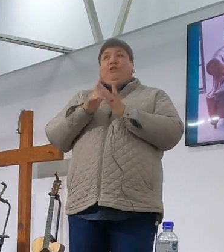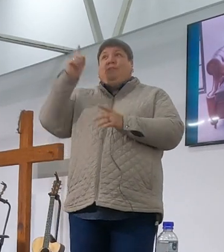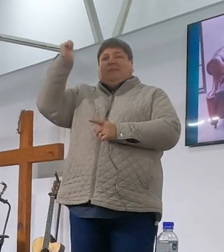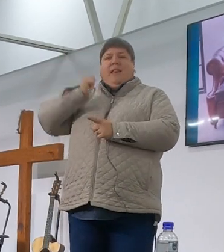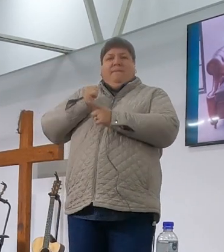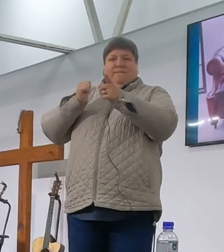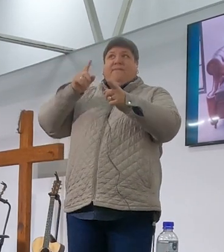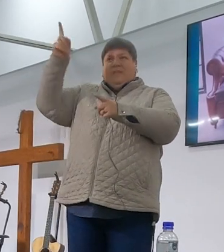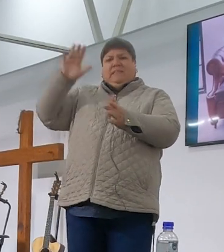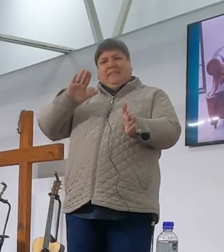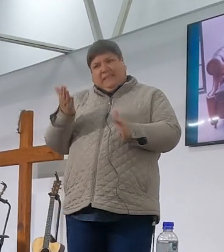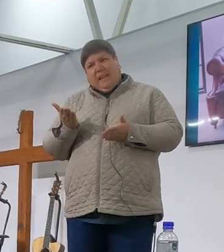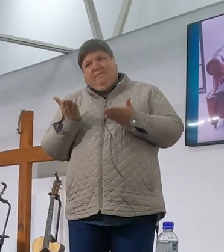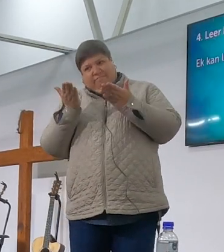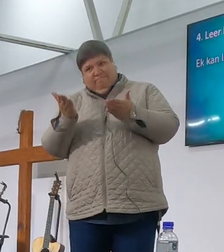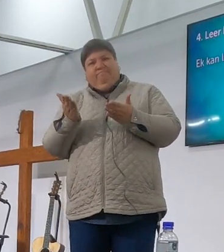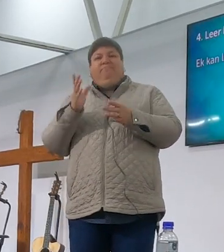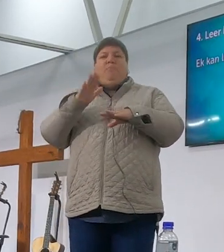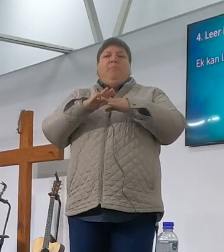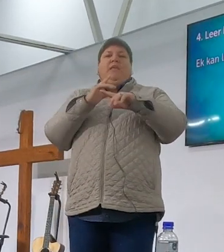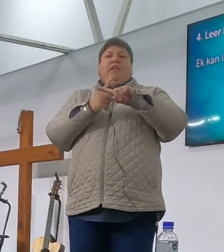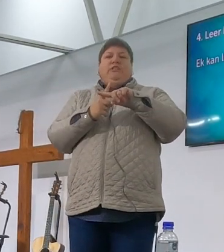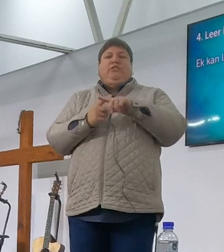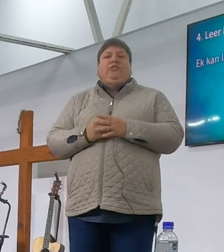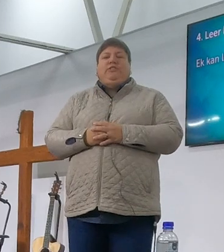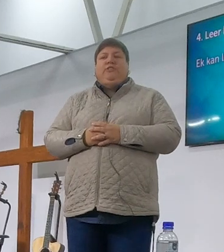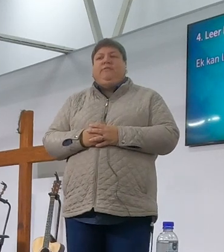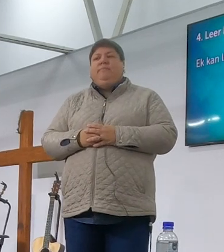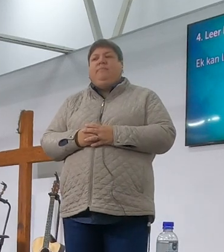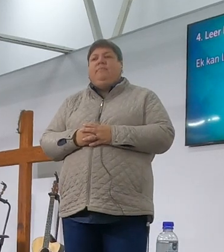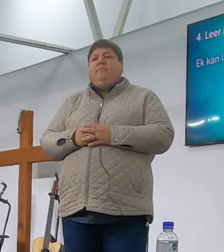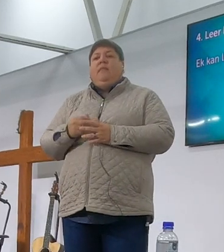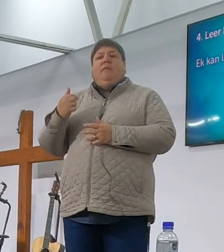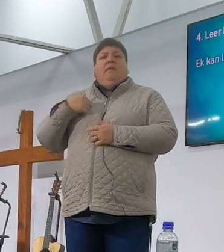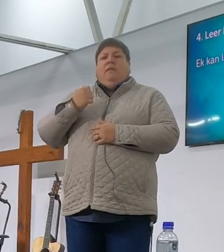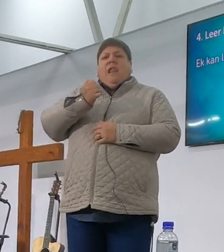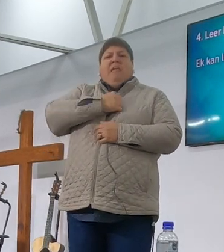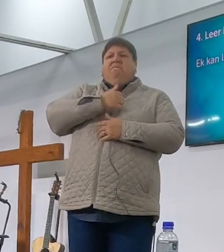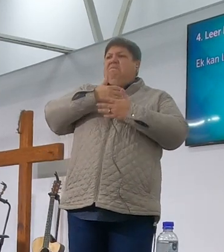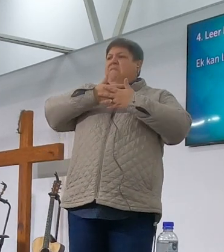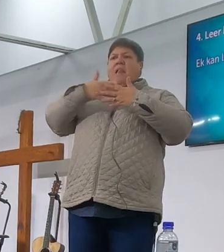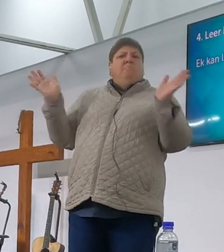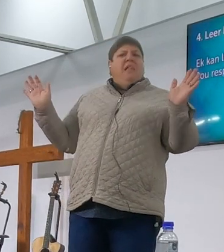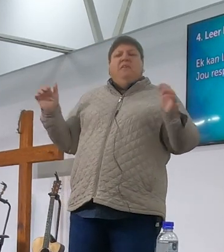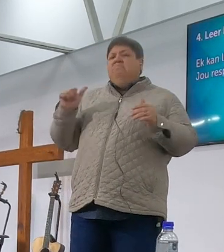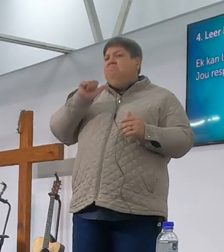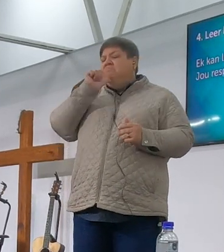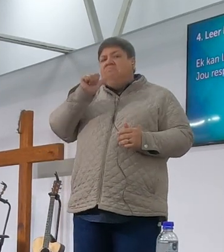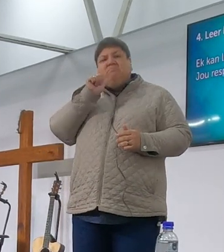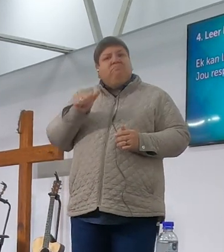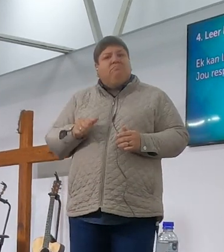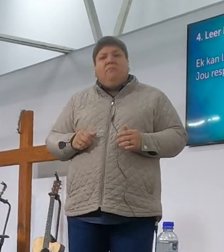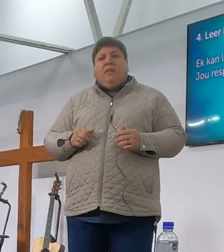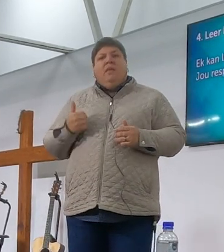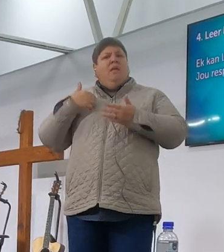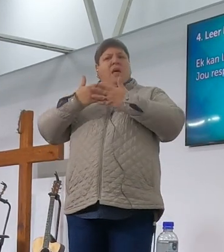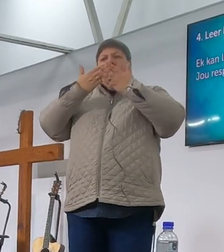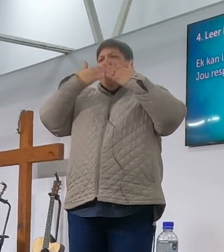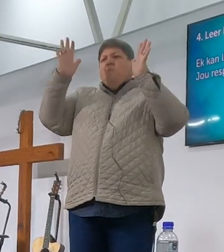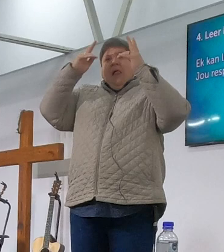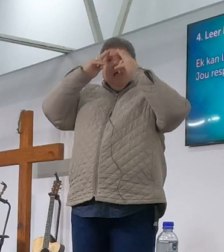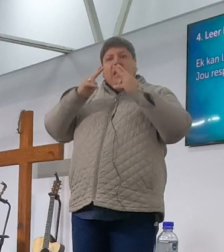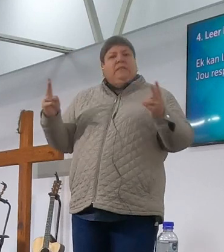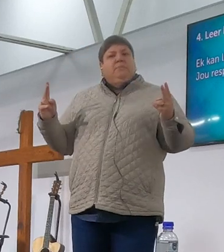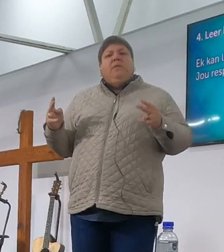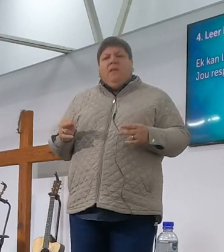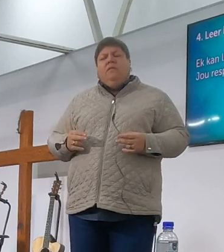en hy het vir jou gesterf aan die kruis. Ek kan lief wees vir enige iemand. En ek kan enige iemand respekteer.